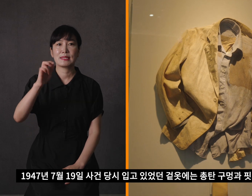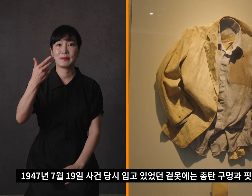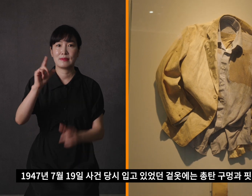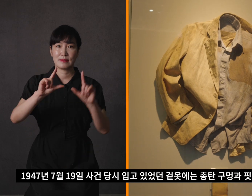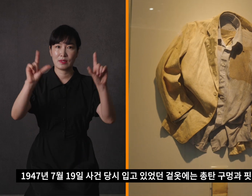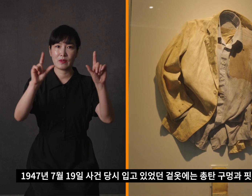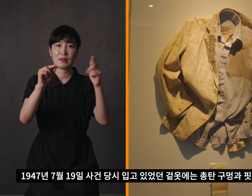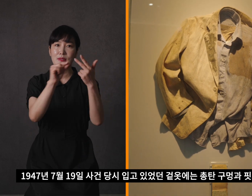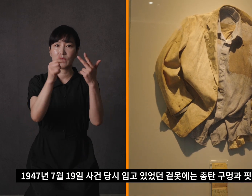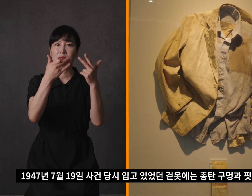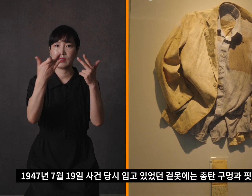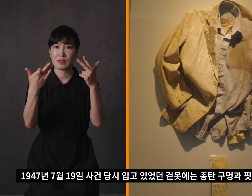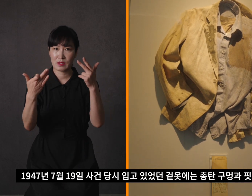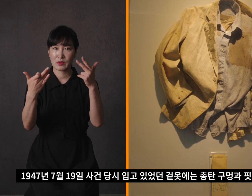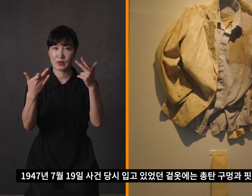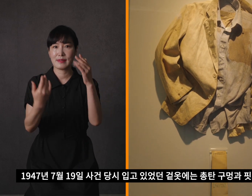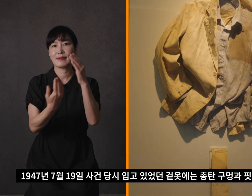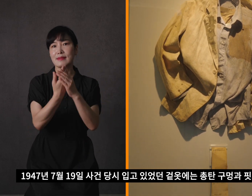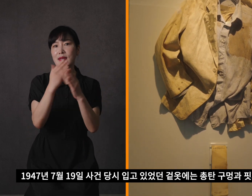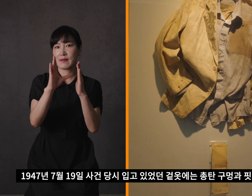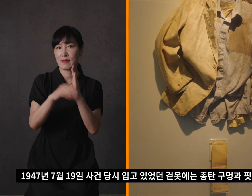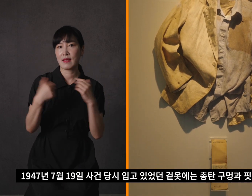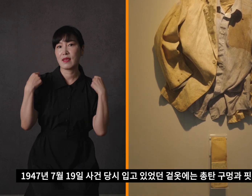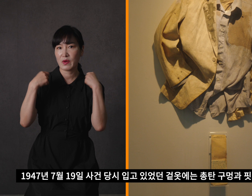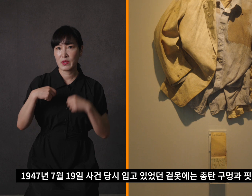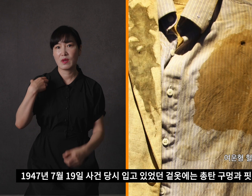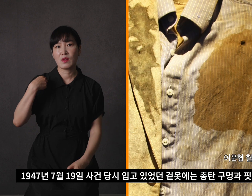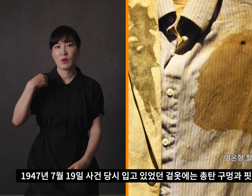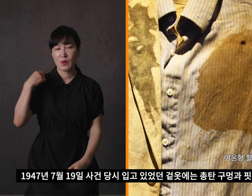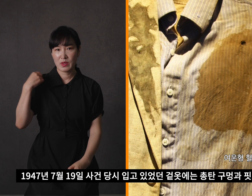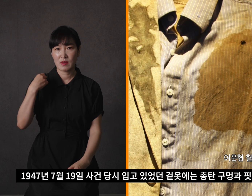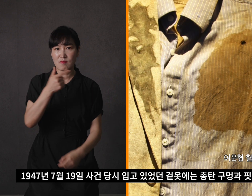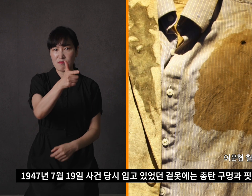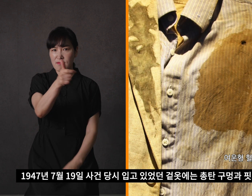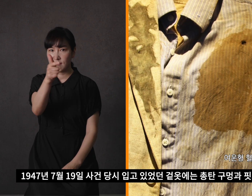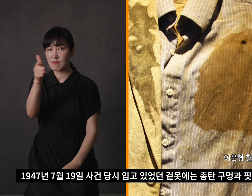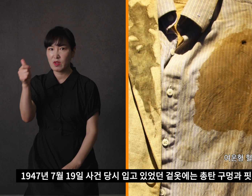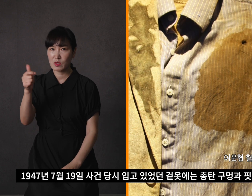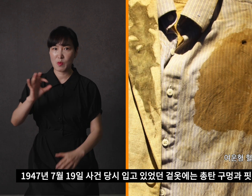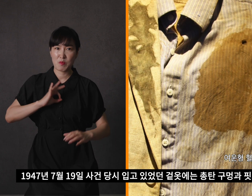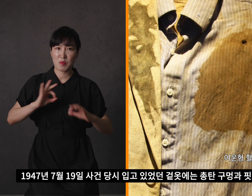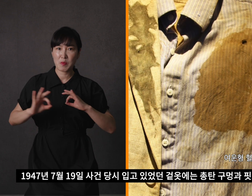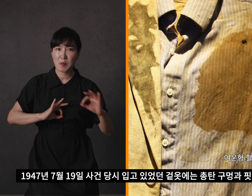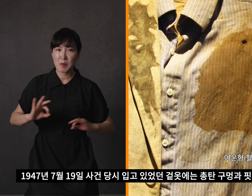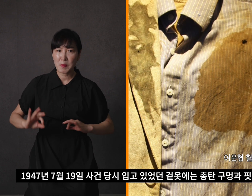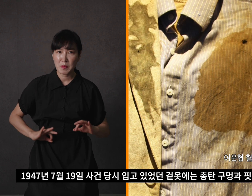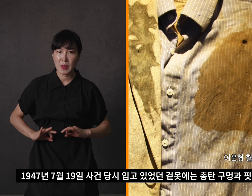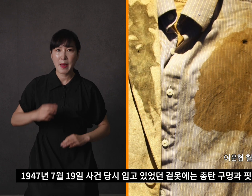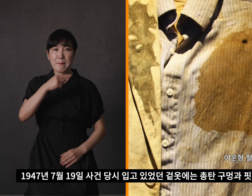(1947년 7월 19일) 사건 당시 입고 있었던 겉옷에는 총탄 구멍과 핏자국이 남아